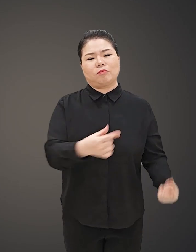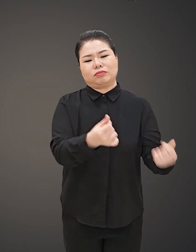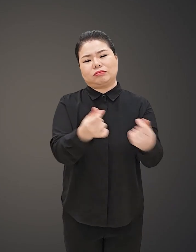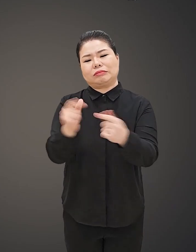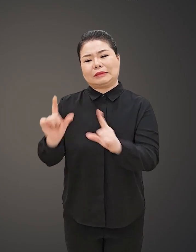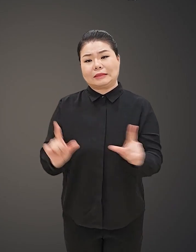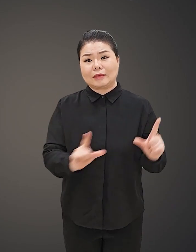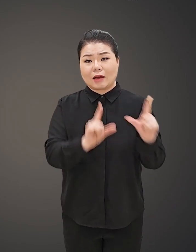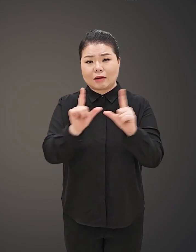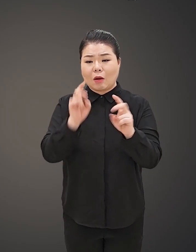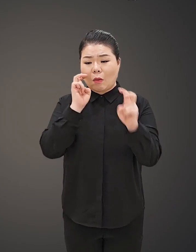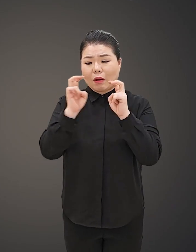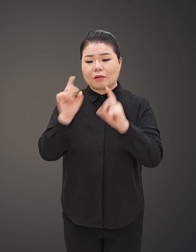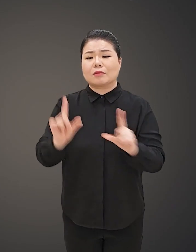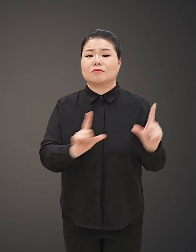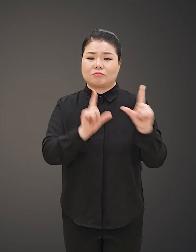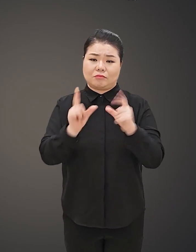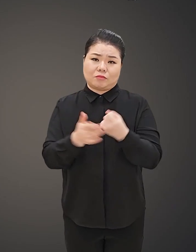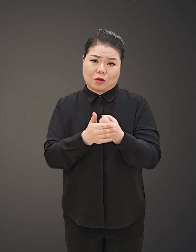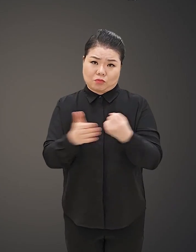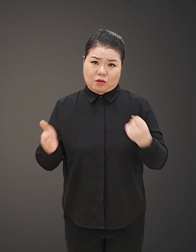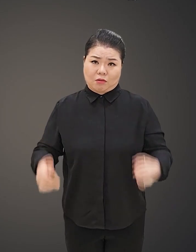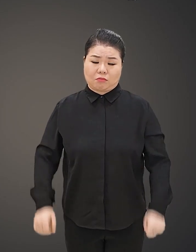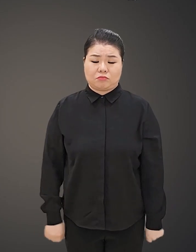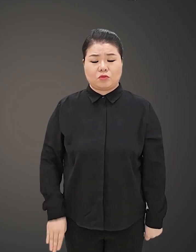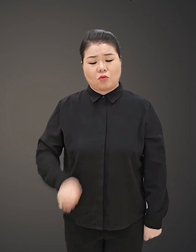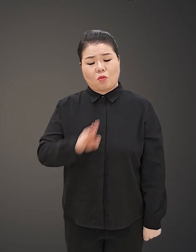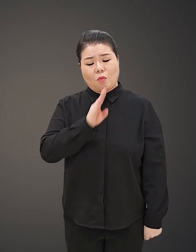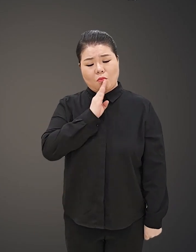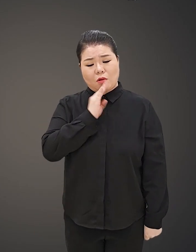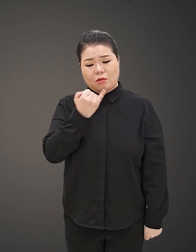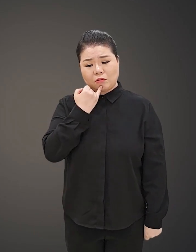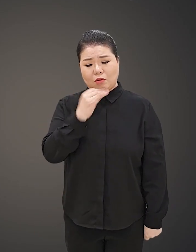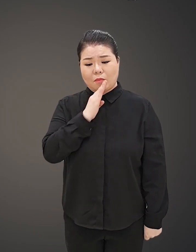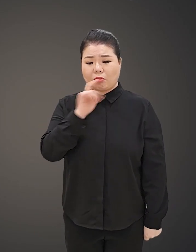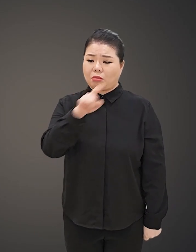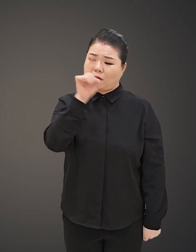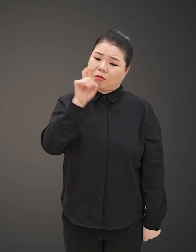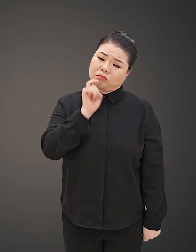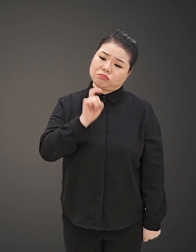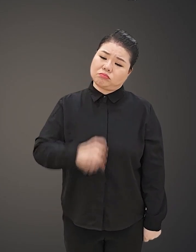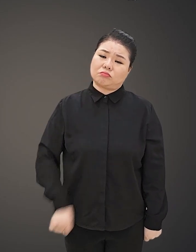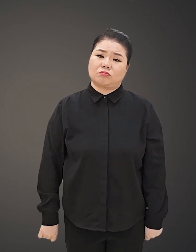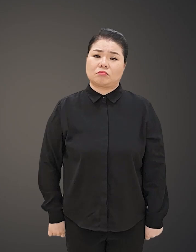다들 그렇게 사는 게 직장 생활이니까. 그러니까 정말 괜찮은 걸까?